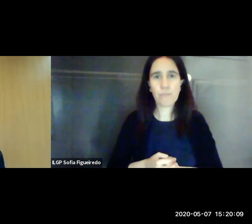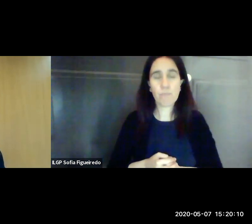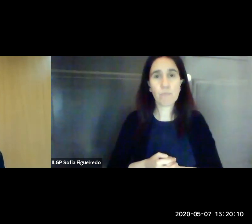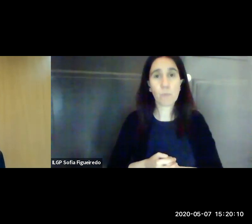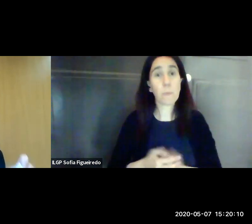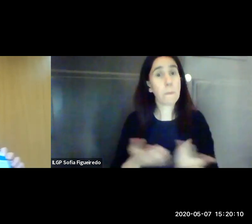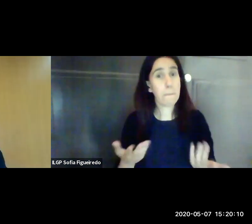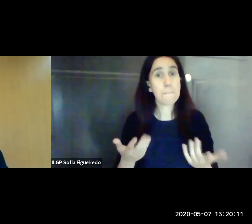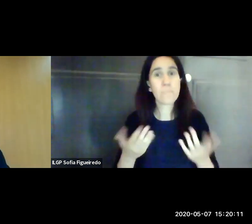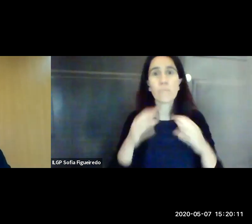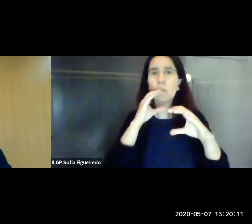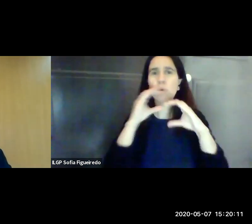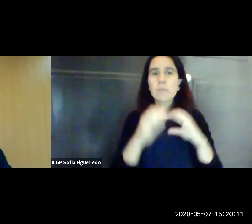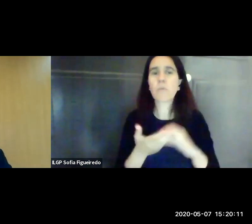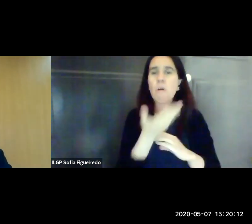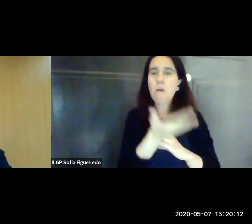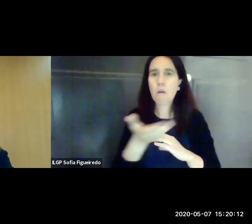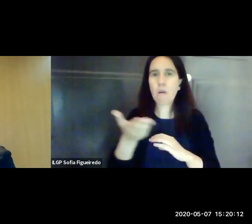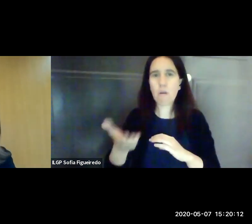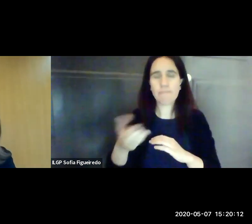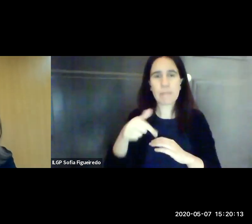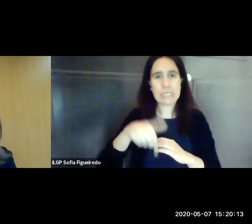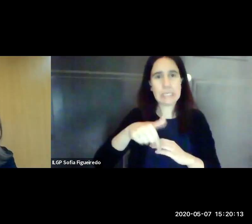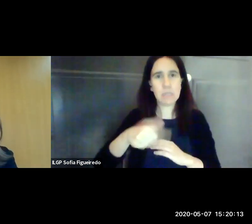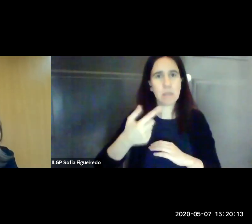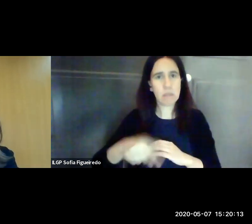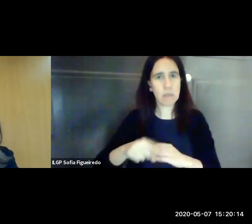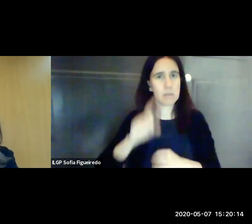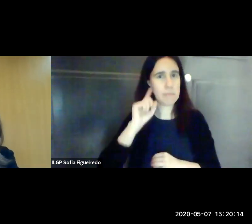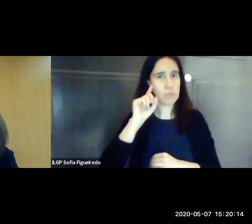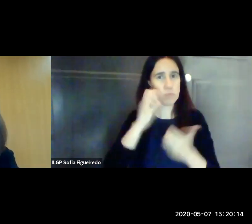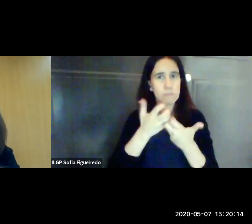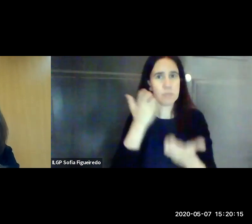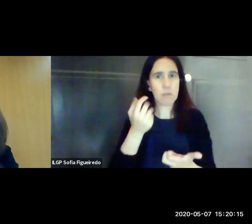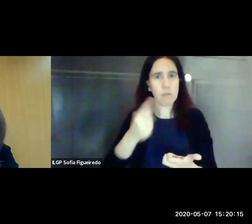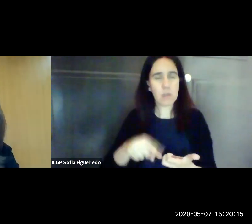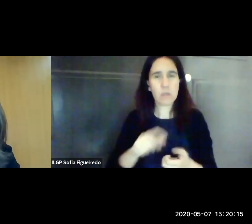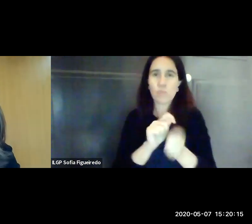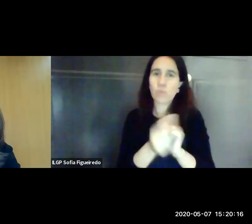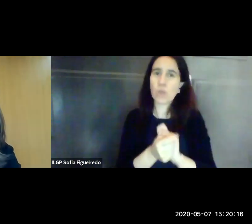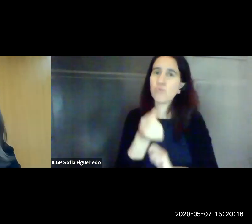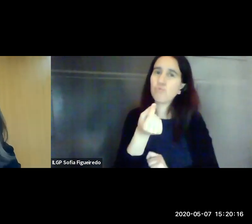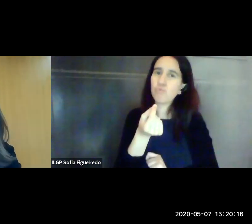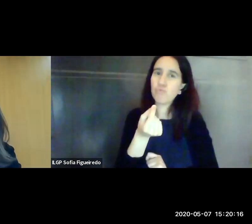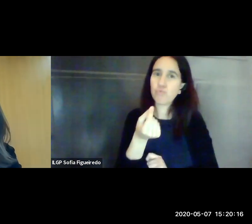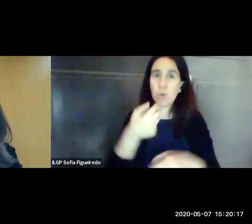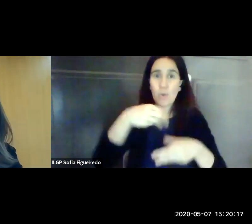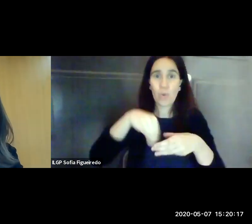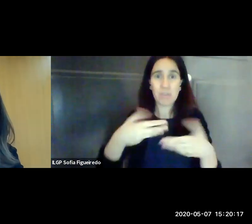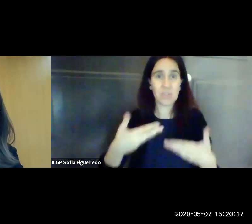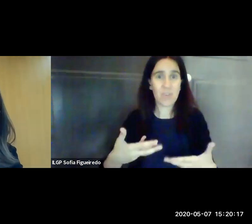Os canais de comunicação têm aqui um papel também relevante e mudaram um bocadinho neste contexto que estamos